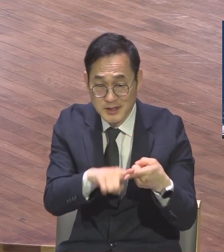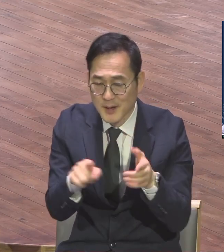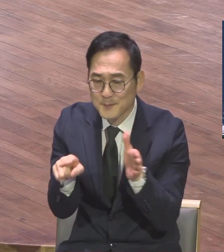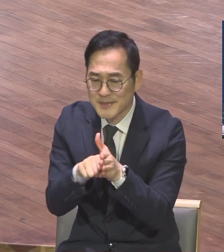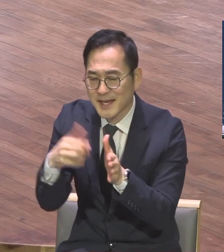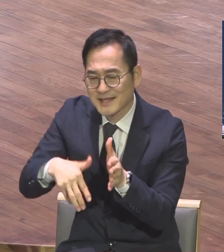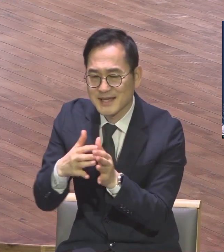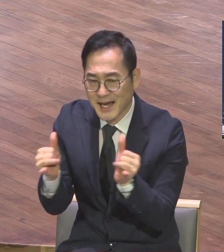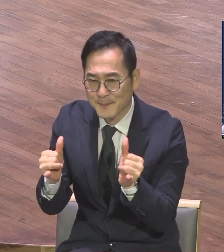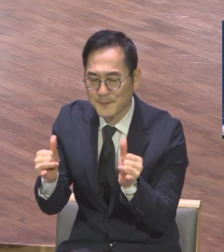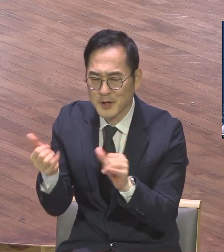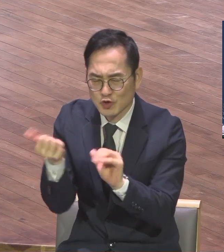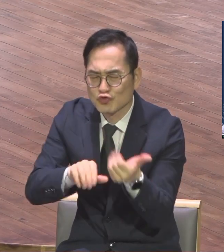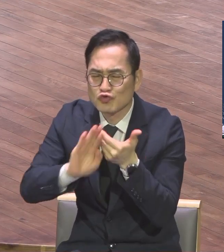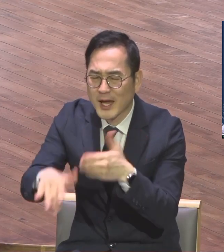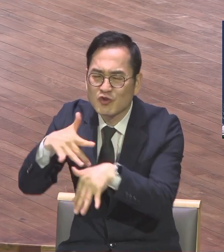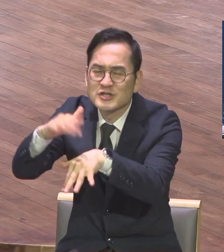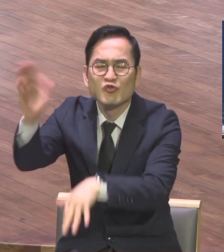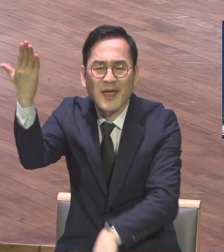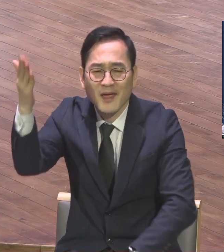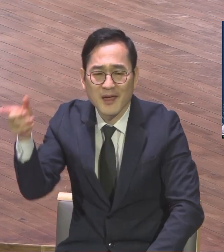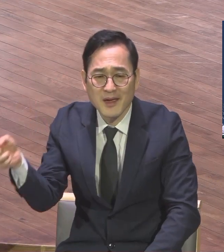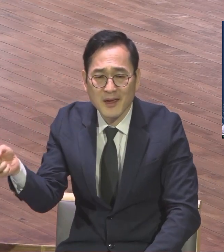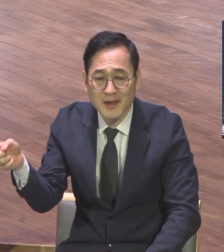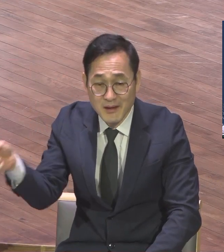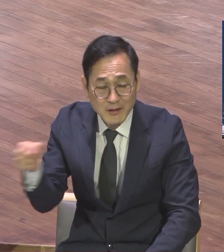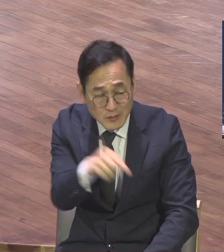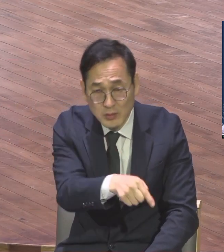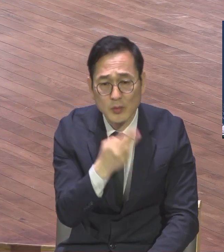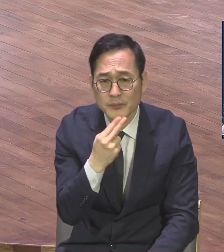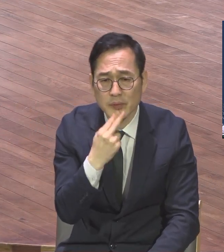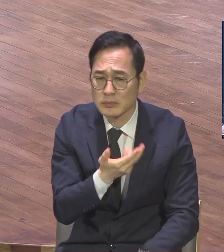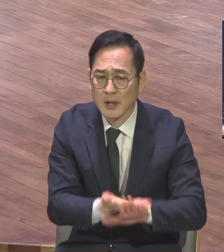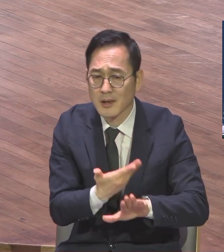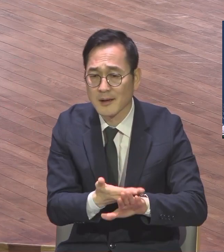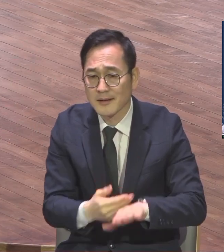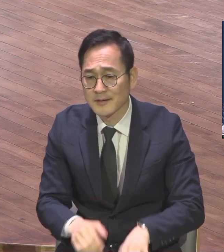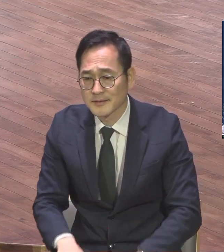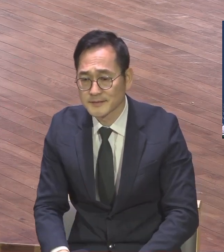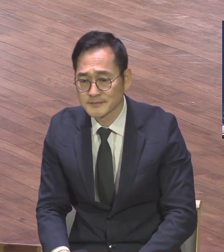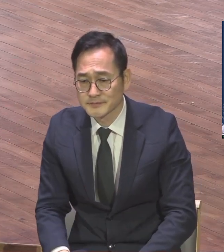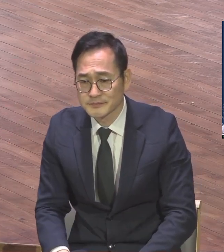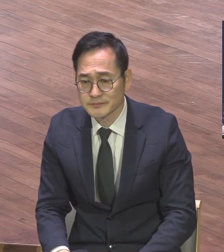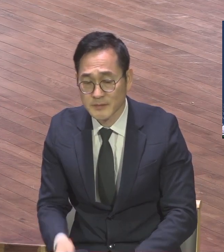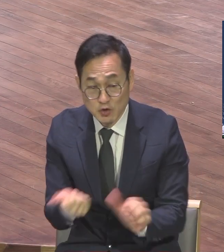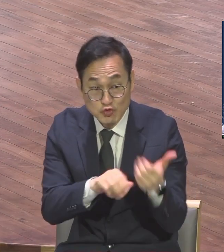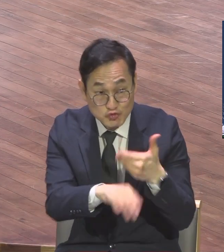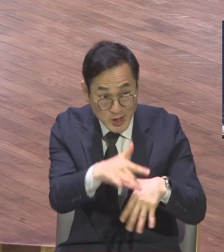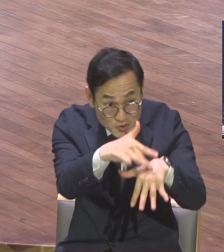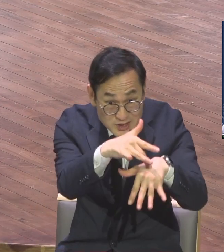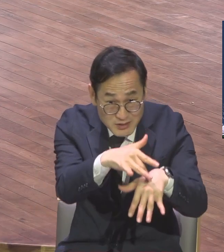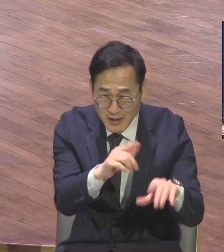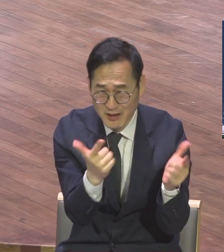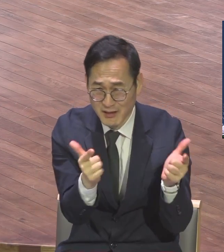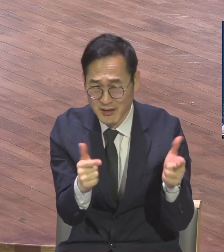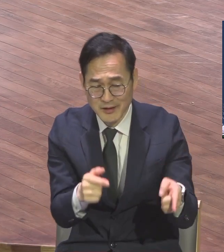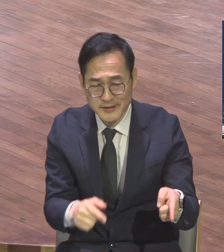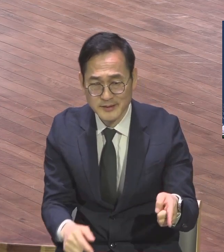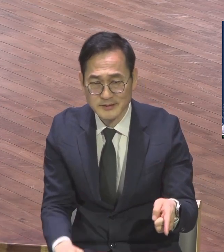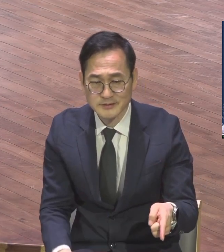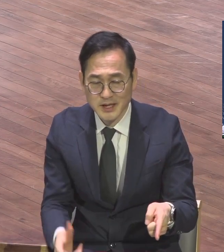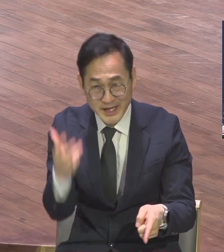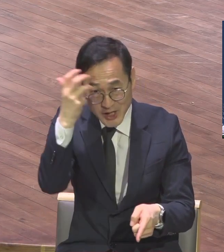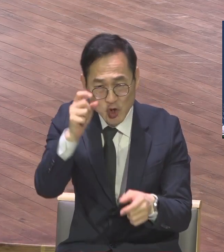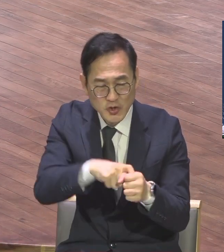사후 영이라고 이렇게 말하고 있는 것이 없어요. 전혀 다른 접근이에요. 신령한